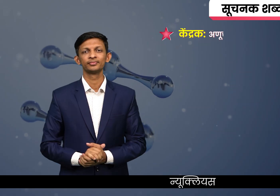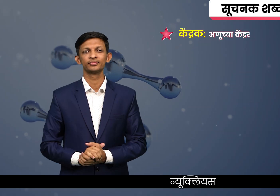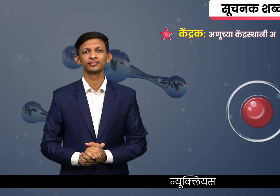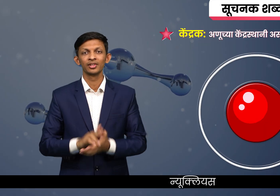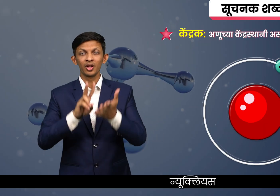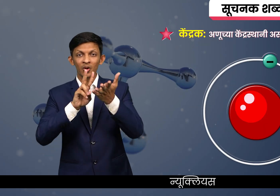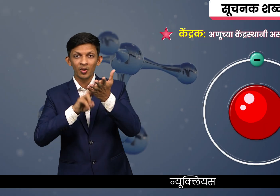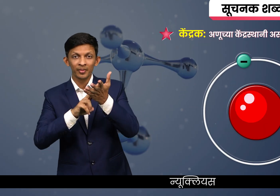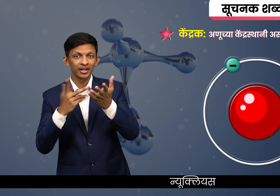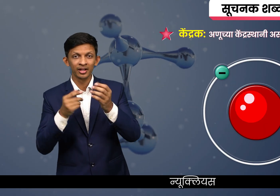न्यूक्लियस,